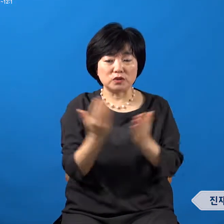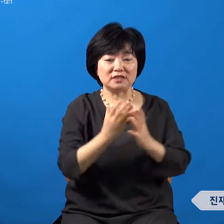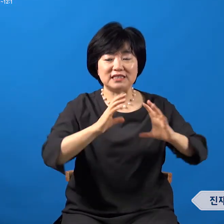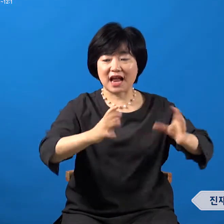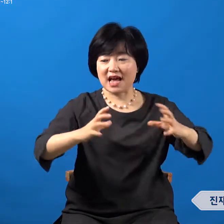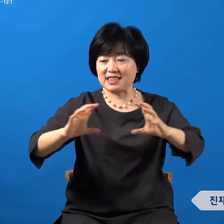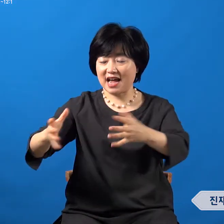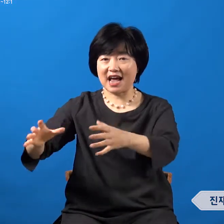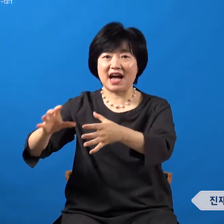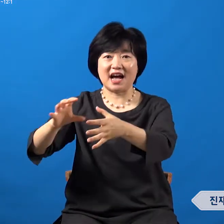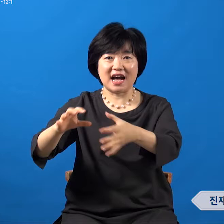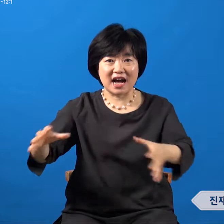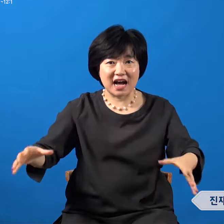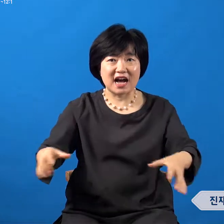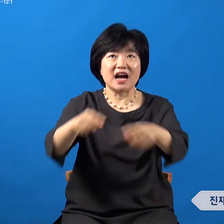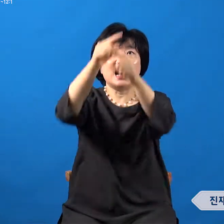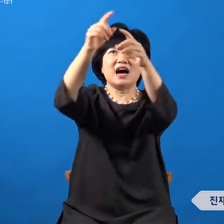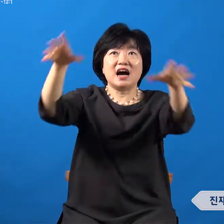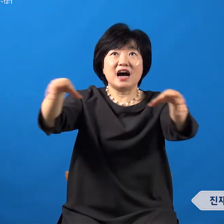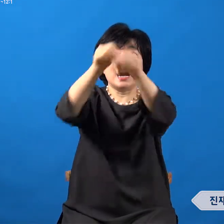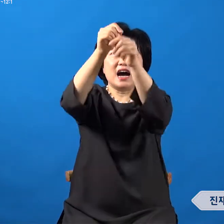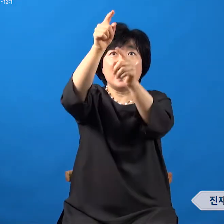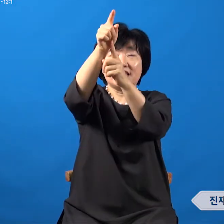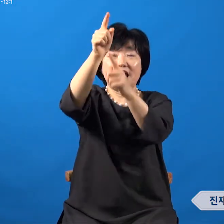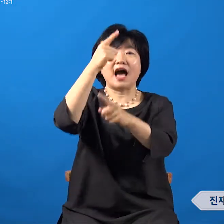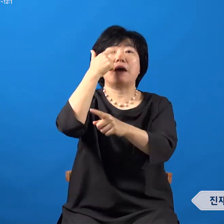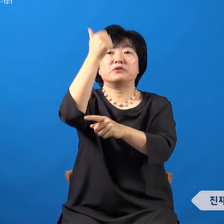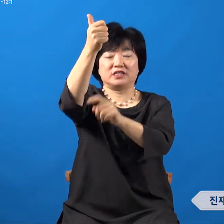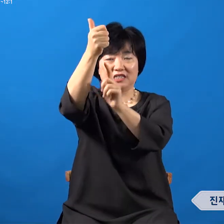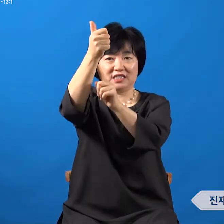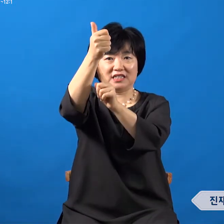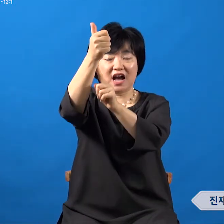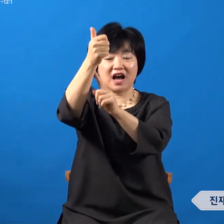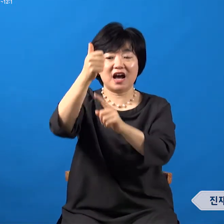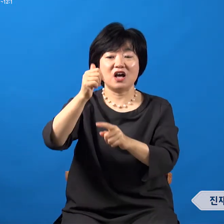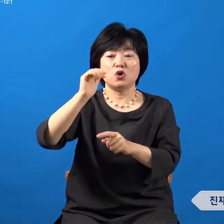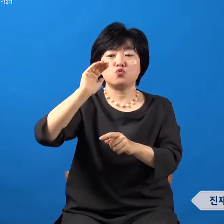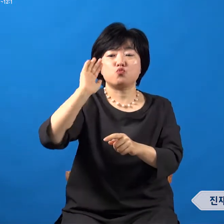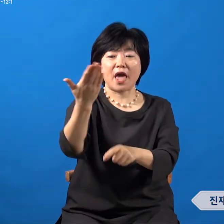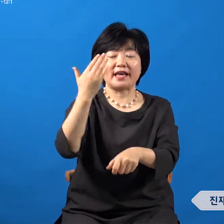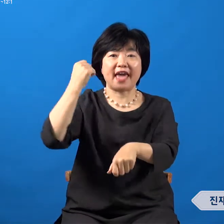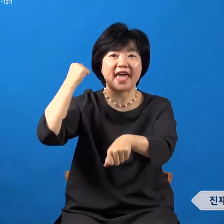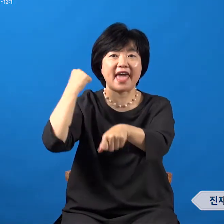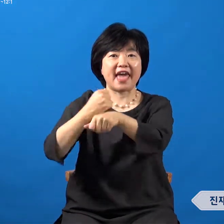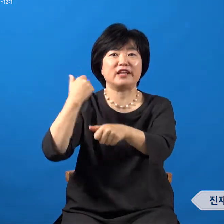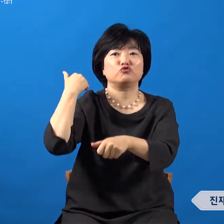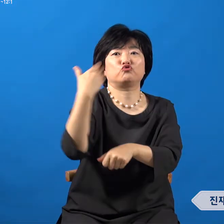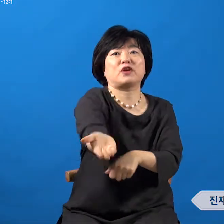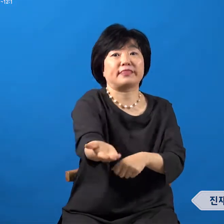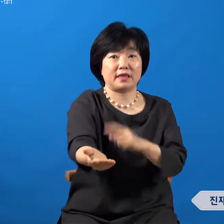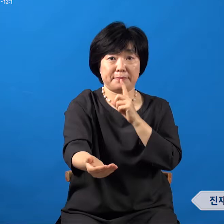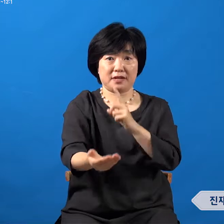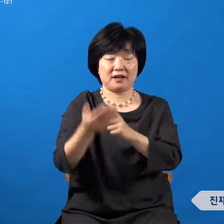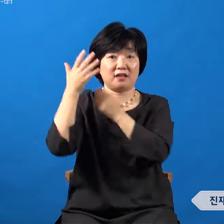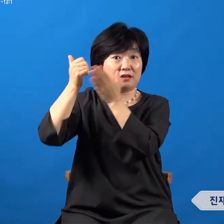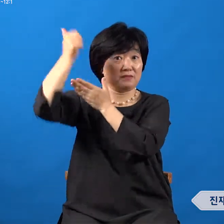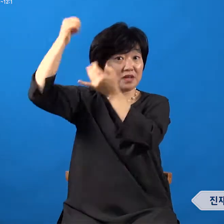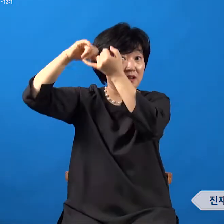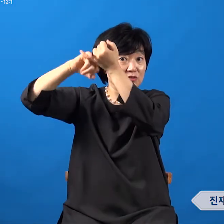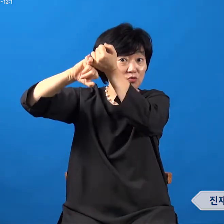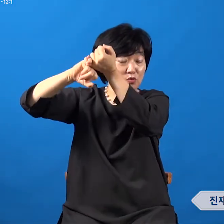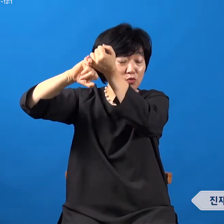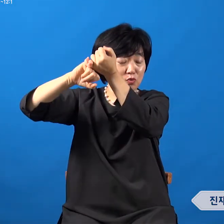모든 열국의 아버지, 누가 내가 되게 하리라 라고 말씀하시며